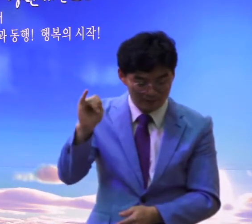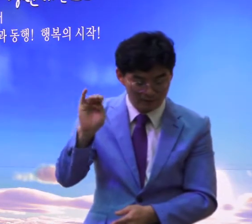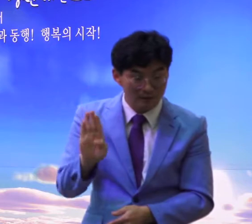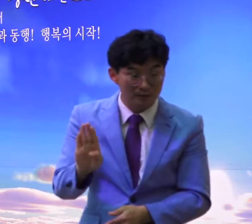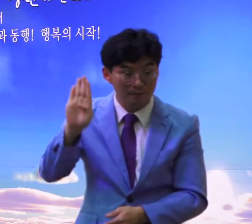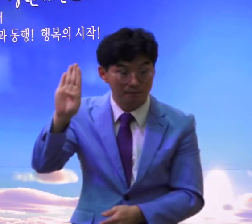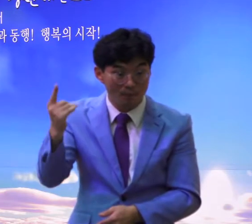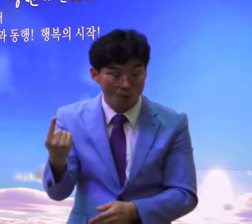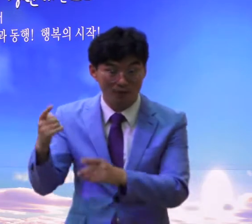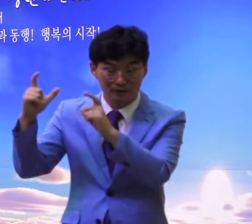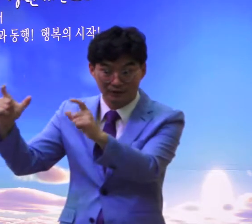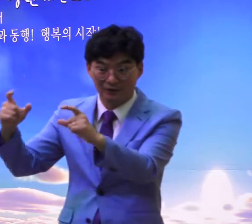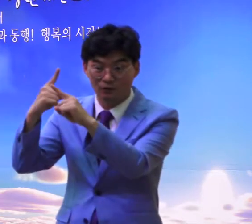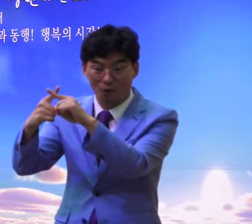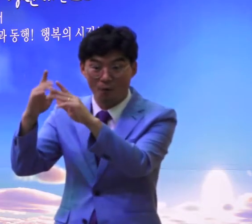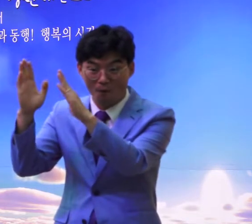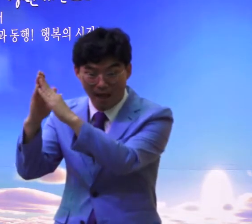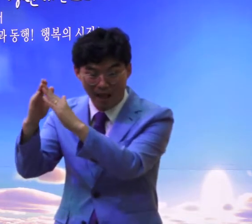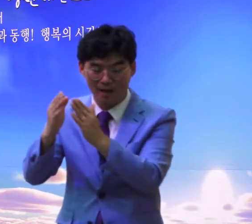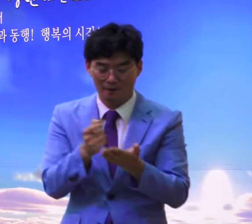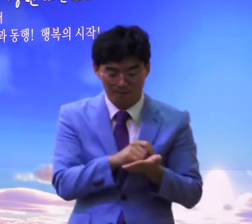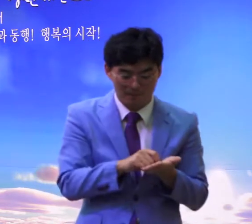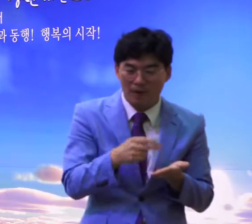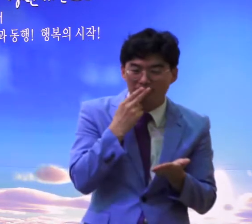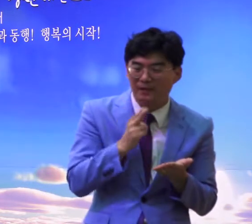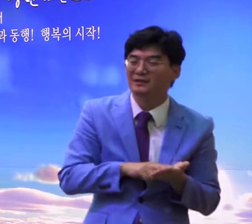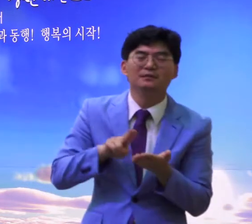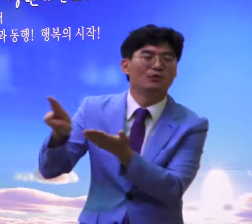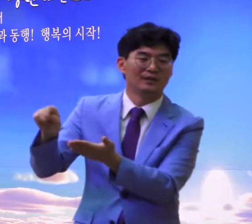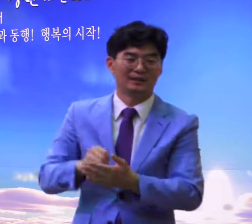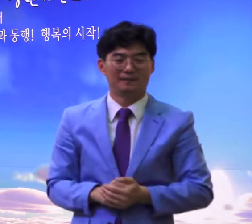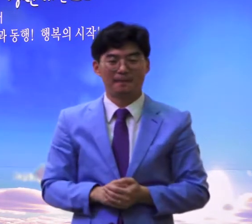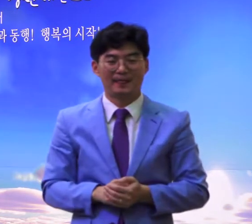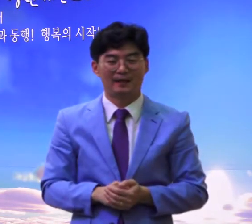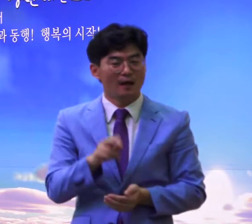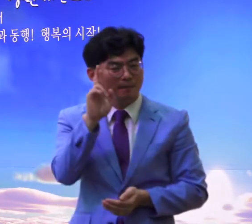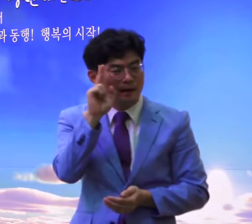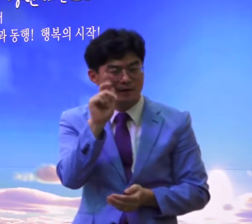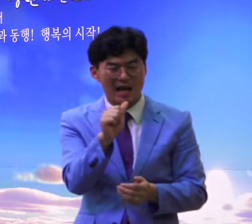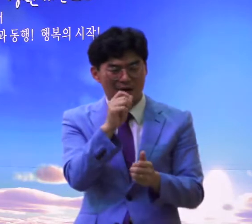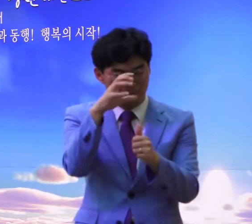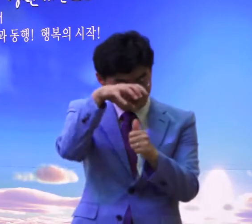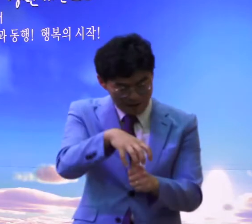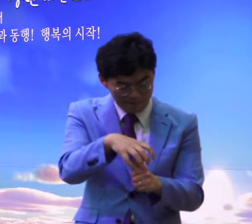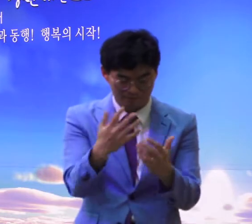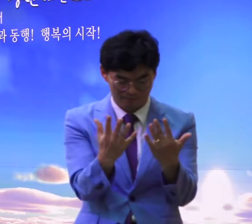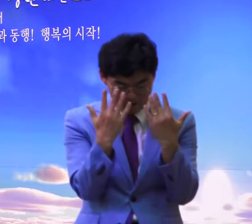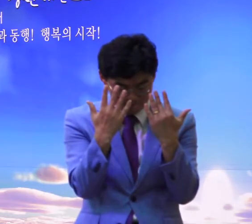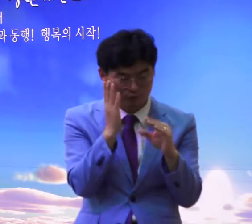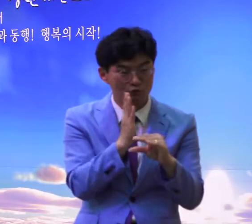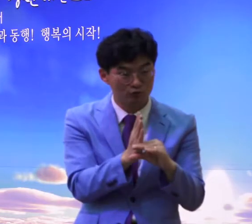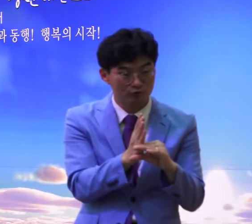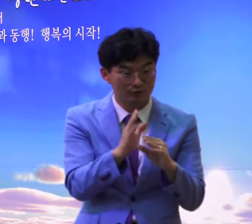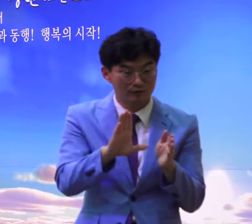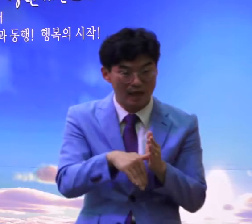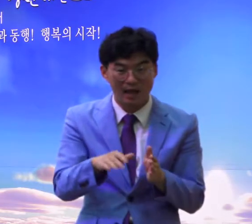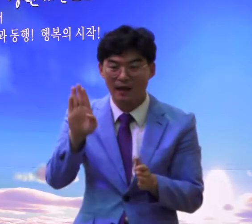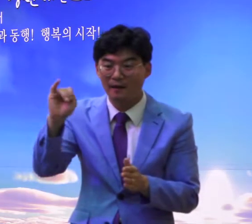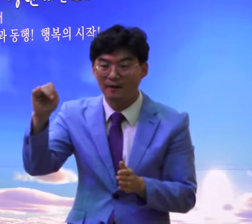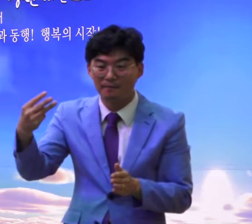읽어보십시오. 빌립보서를 읽어보시면 바울이 분명히 감옥에 갇혀 있지만 그가